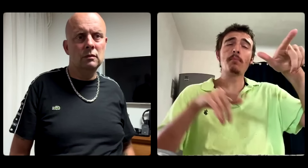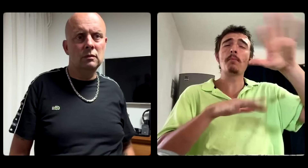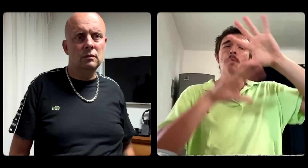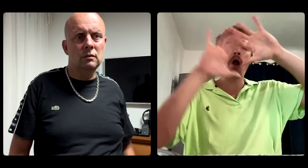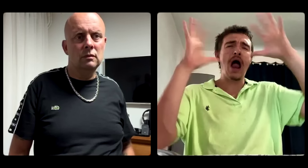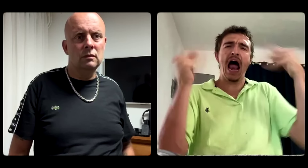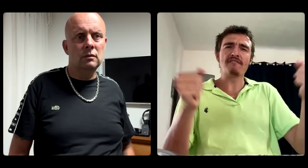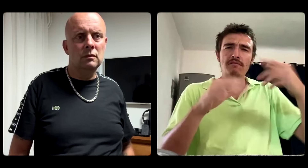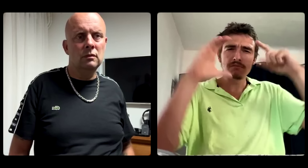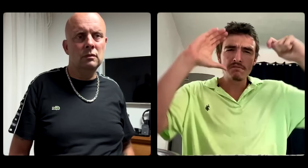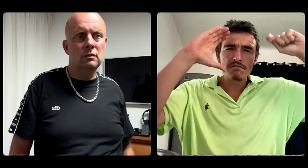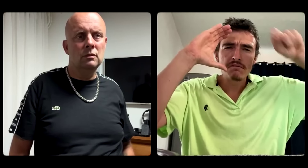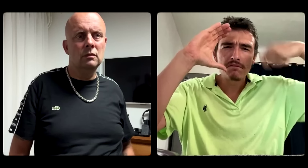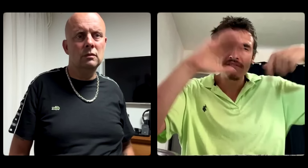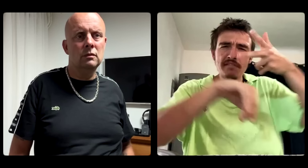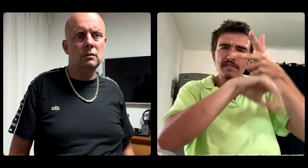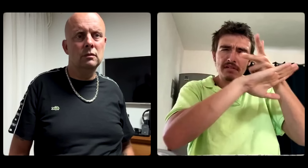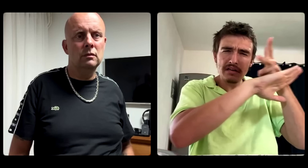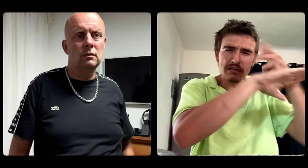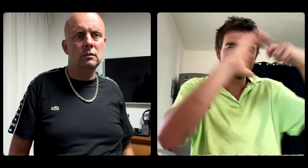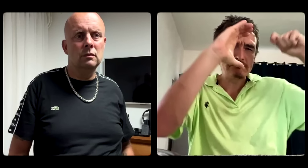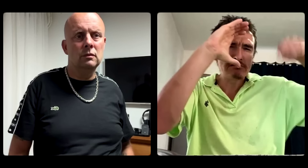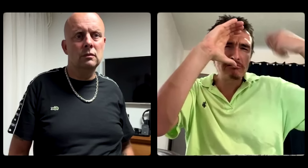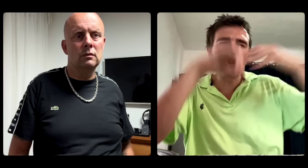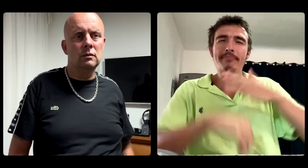Fuck er met jou.